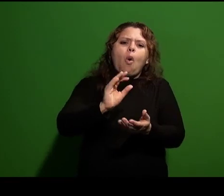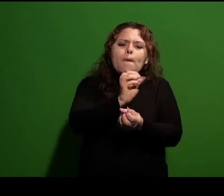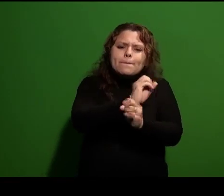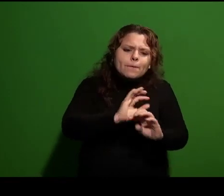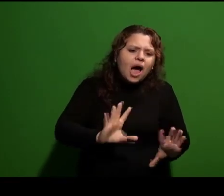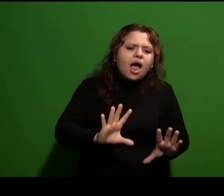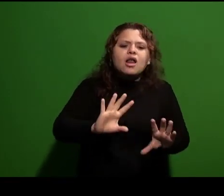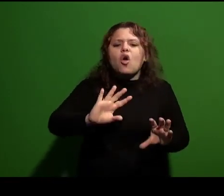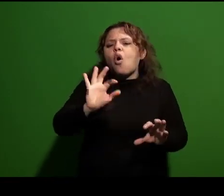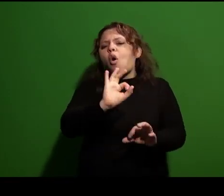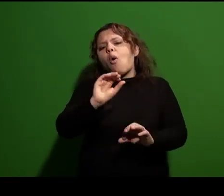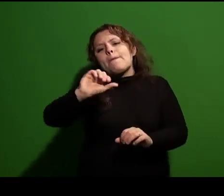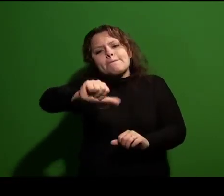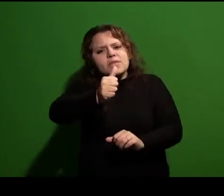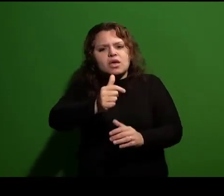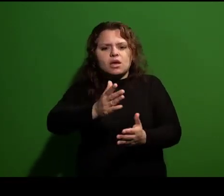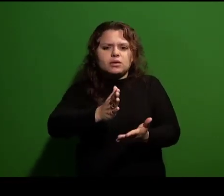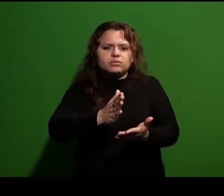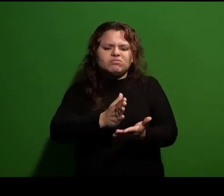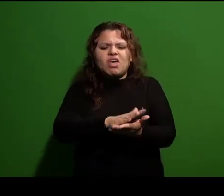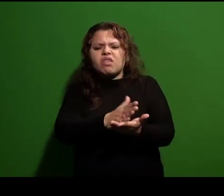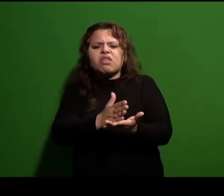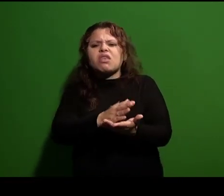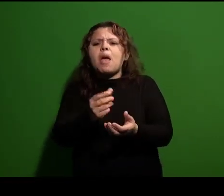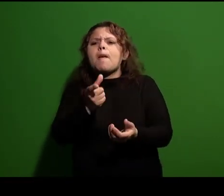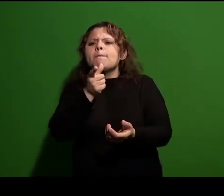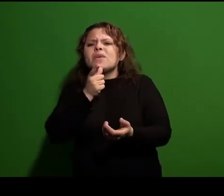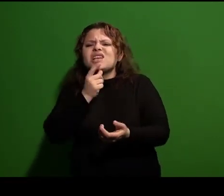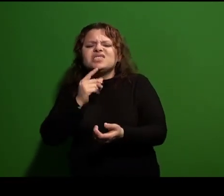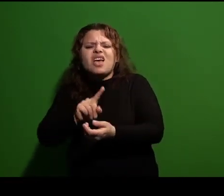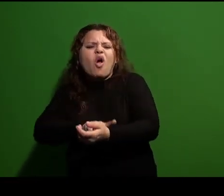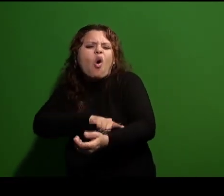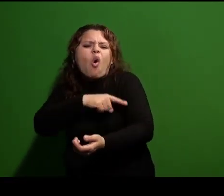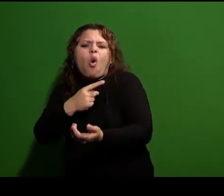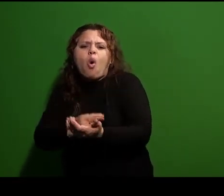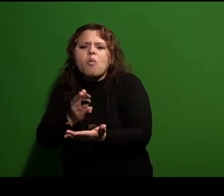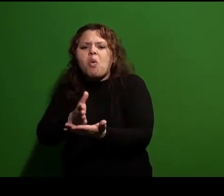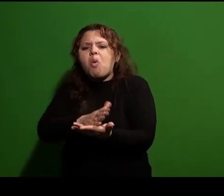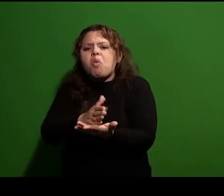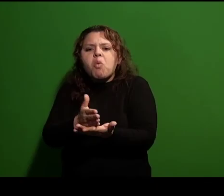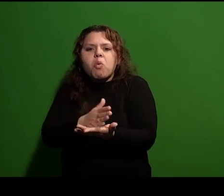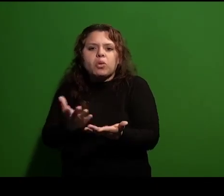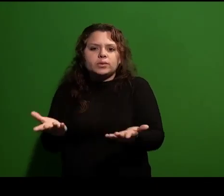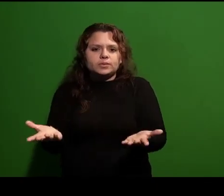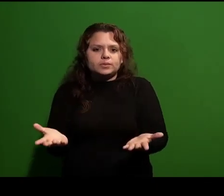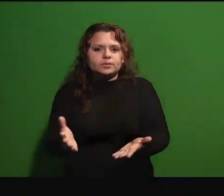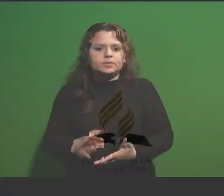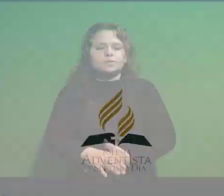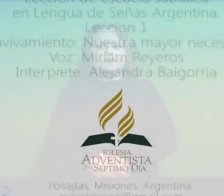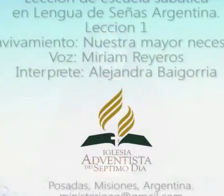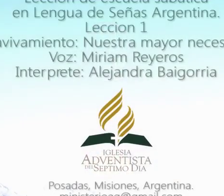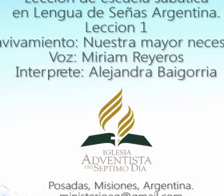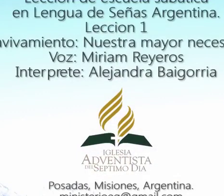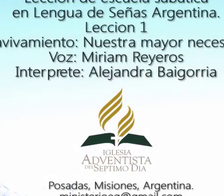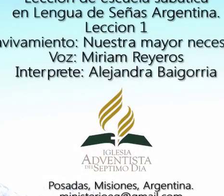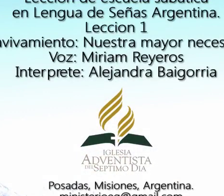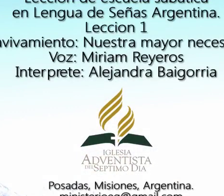sencillamente fríos? Indicio. ¿Qué es más cómodo, ser tibio o ser frío?